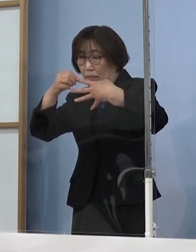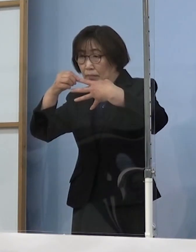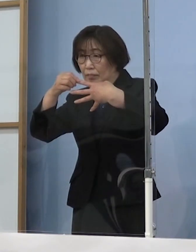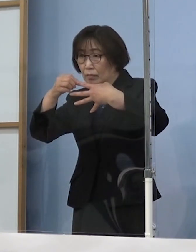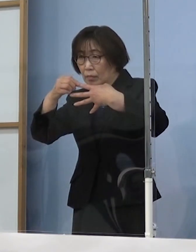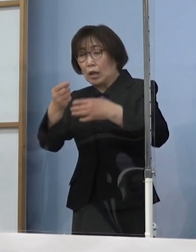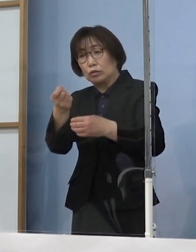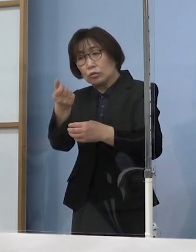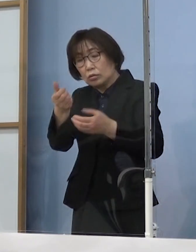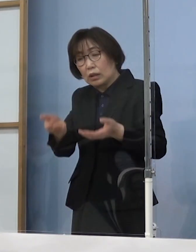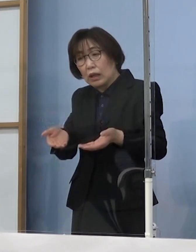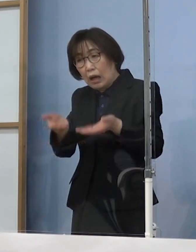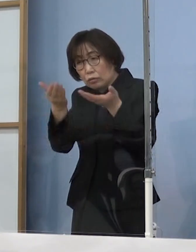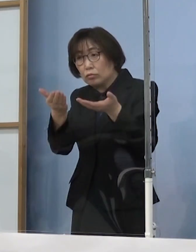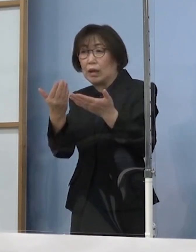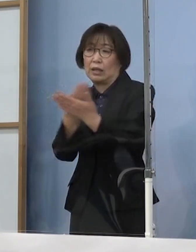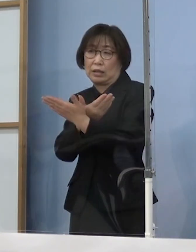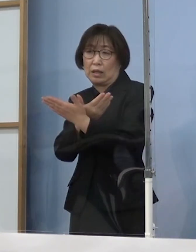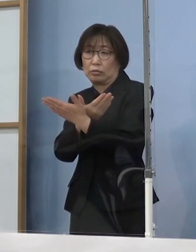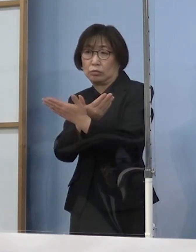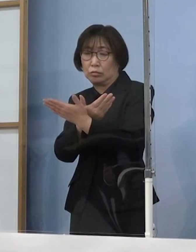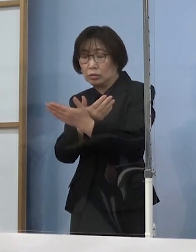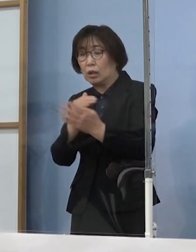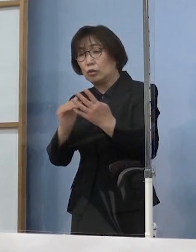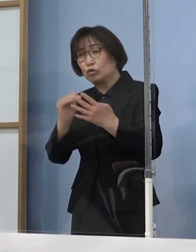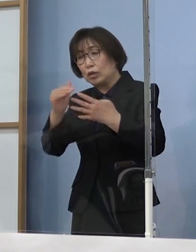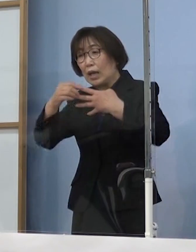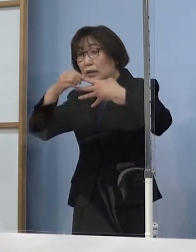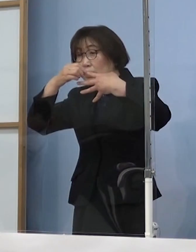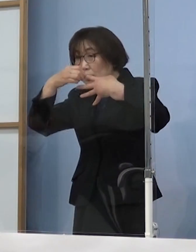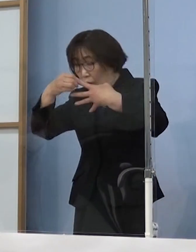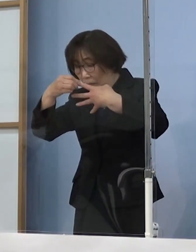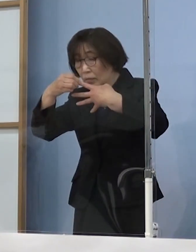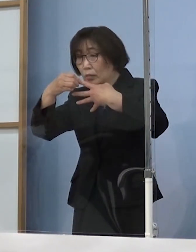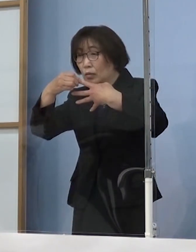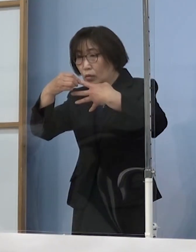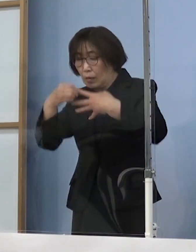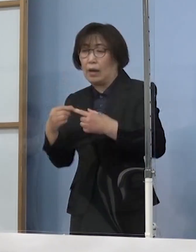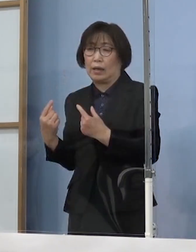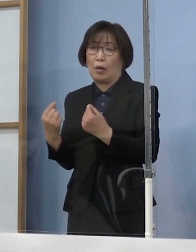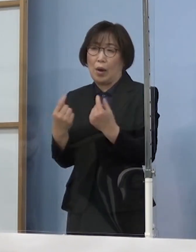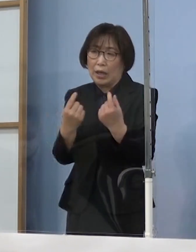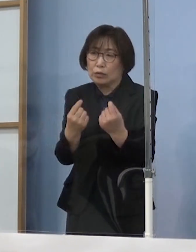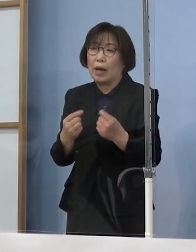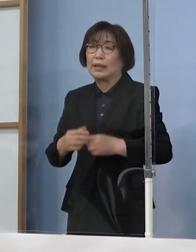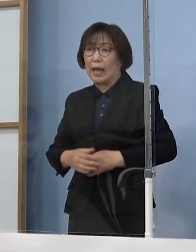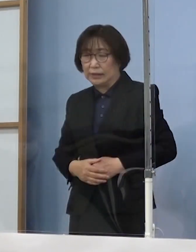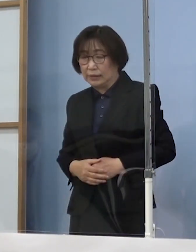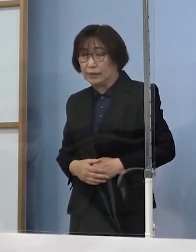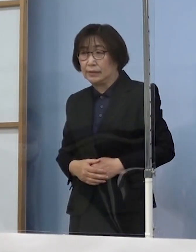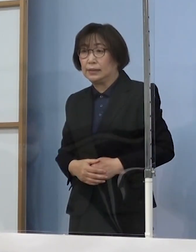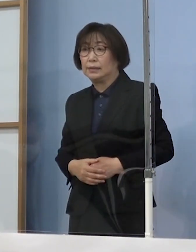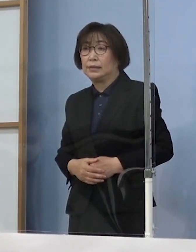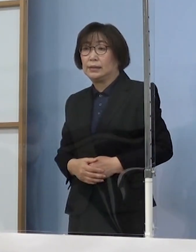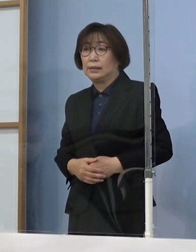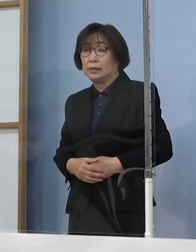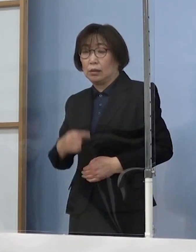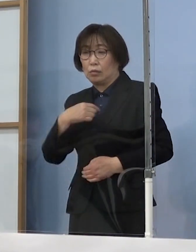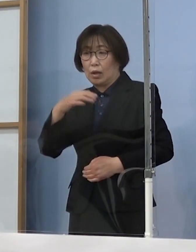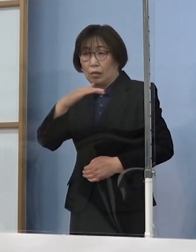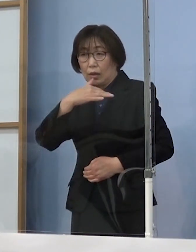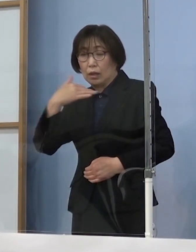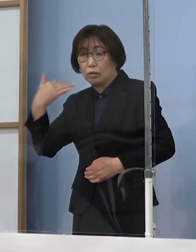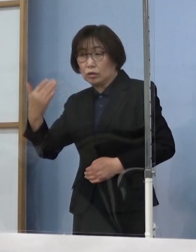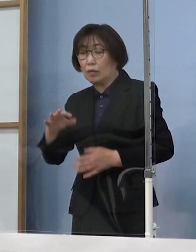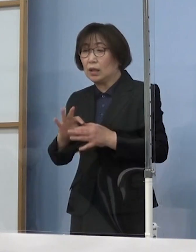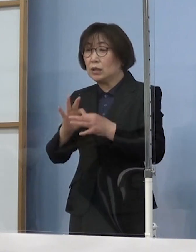ているところでありますが、ステージ4であることには変わりはないところでもありますので、我々としては引き続